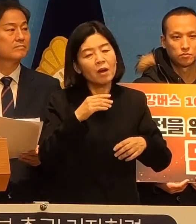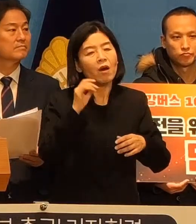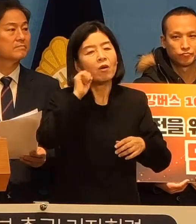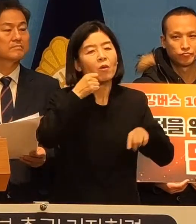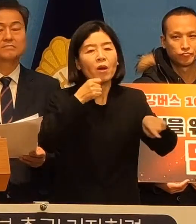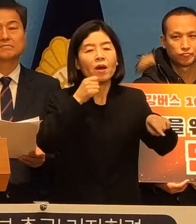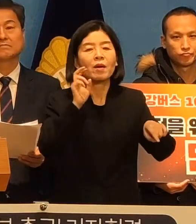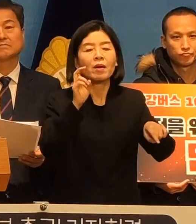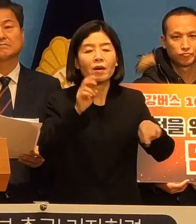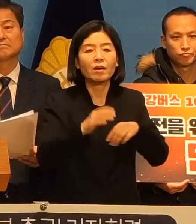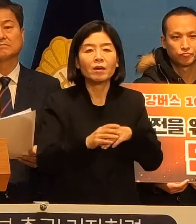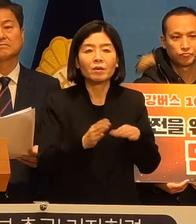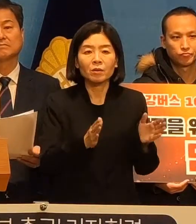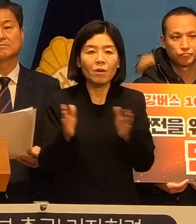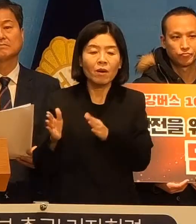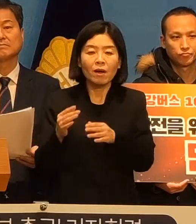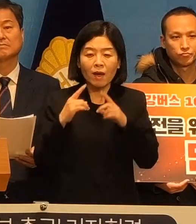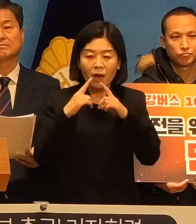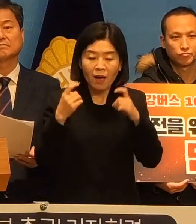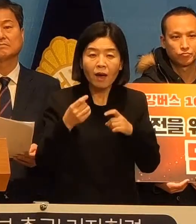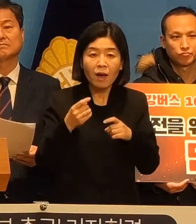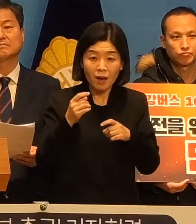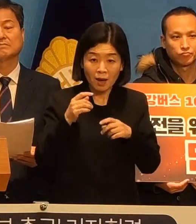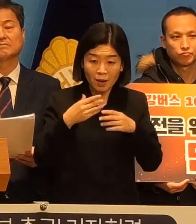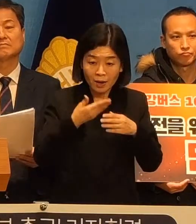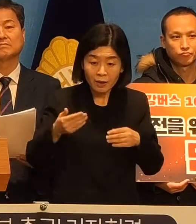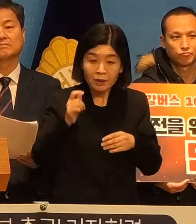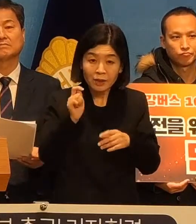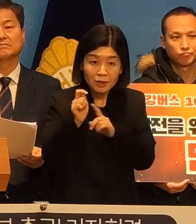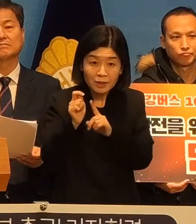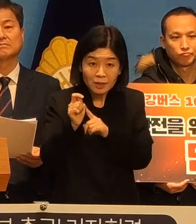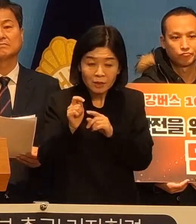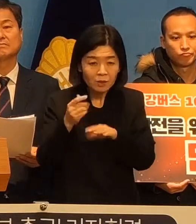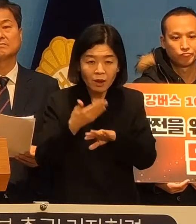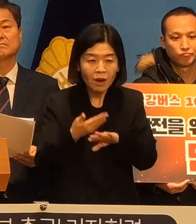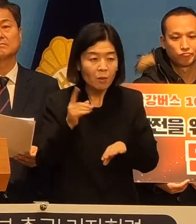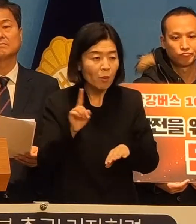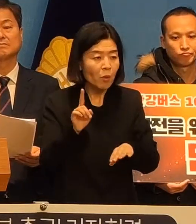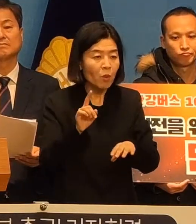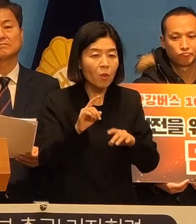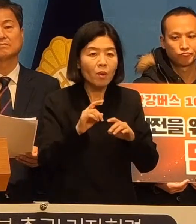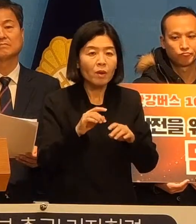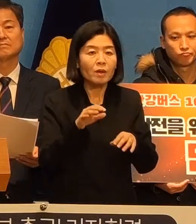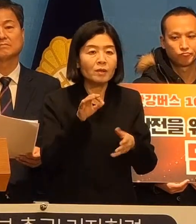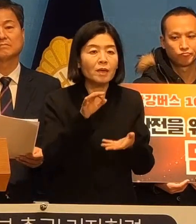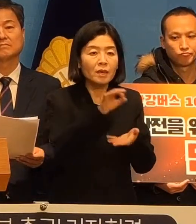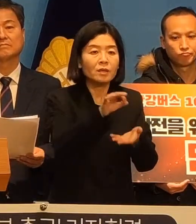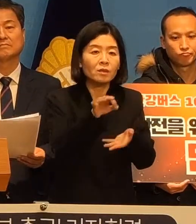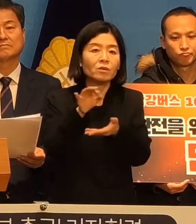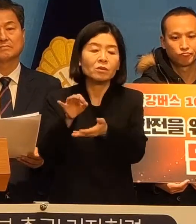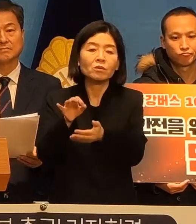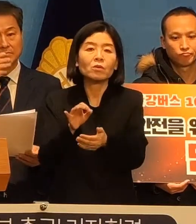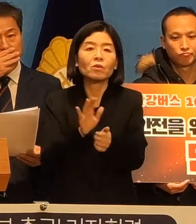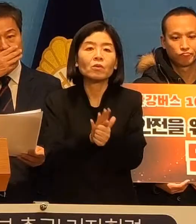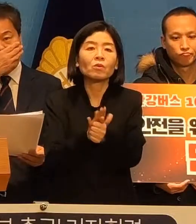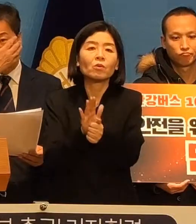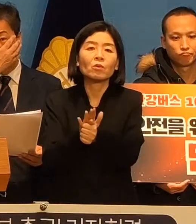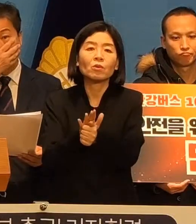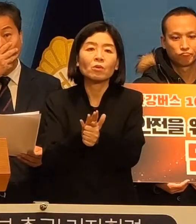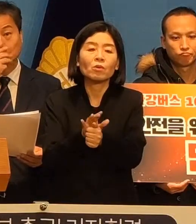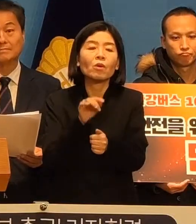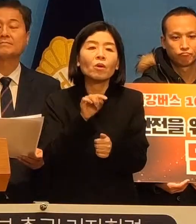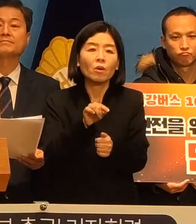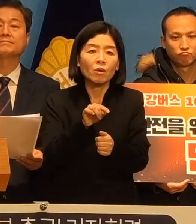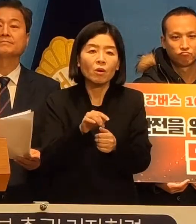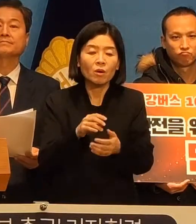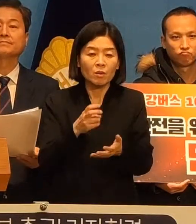있는 한강택시와는 다르게 한강버스는 적자에 대한 재정 지원을 전제로 해서 설계가 됐습니다. 아마 이 역시도